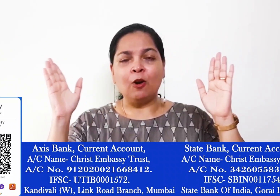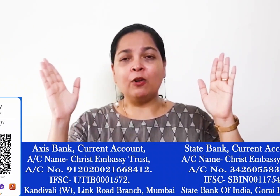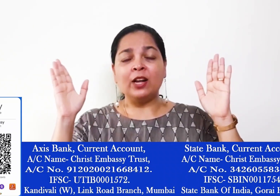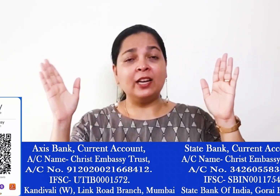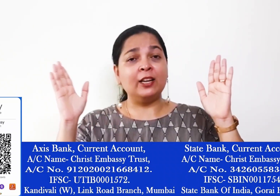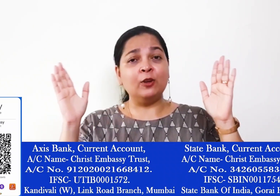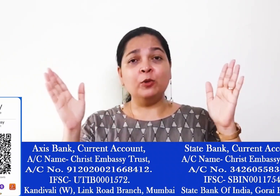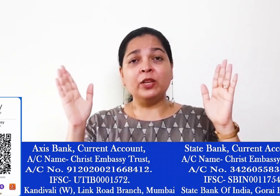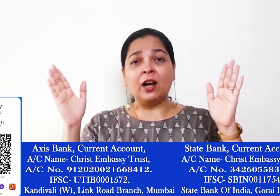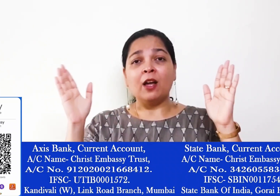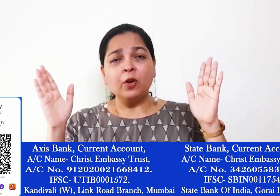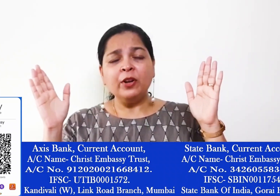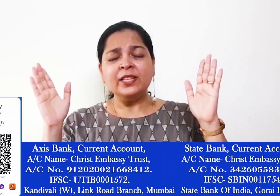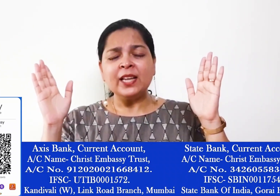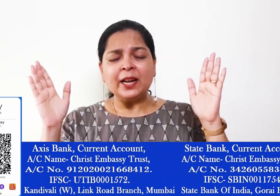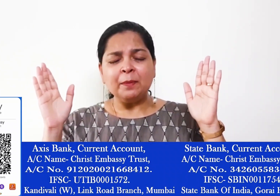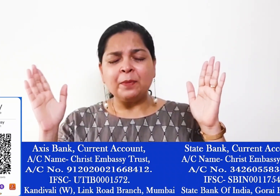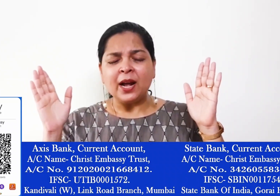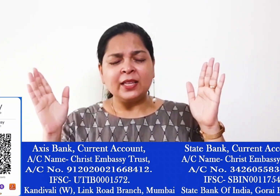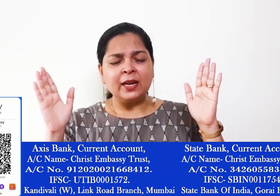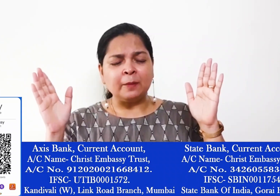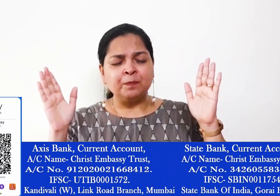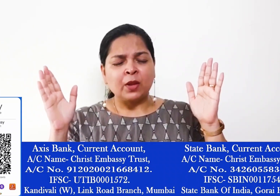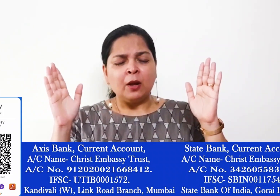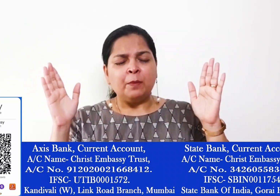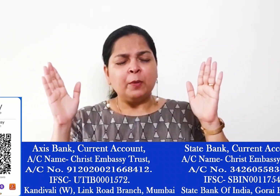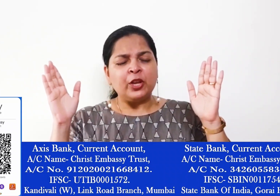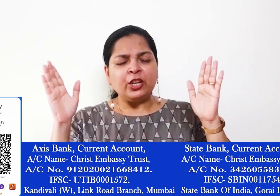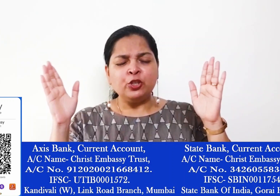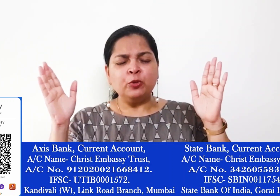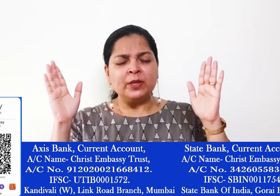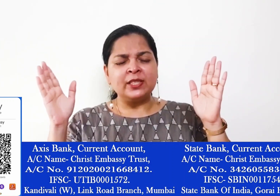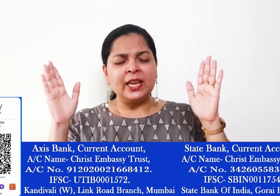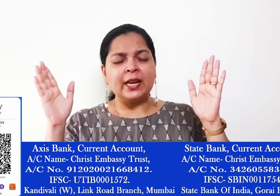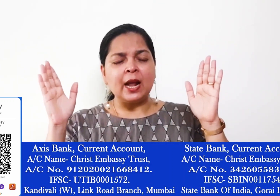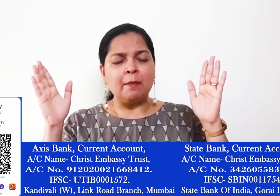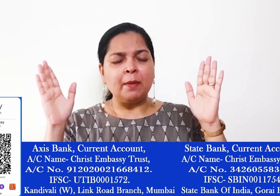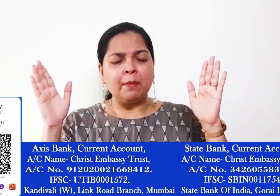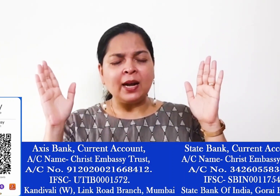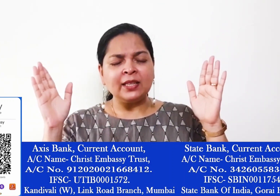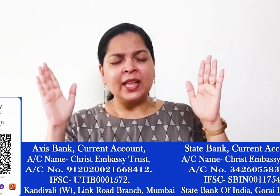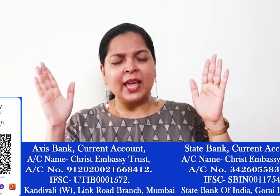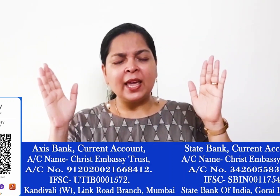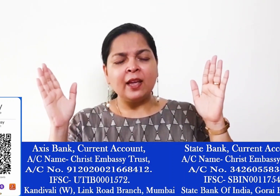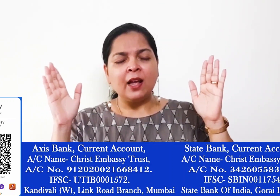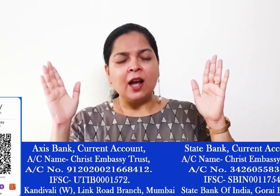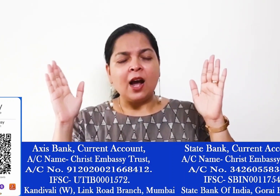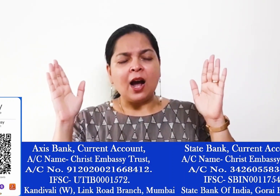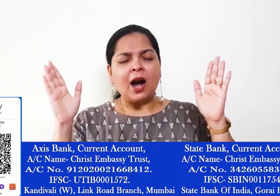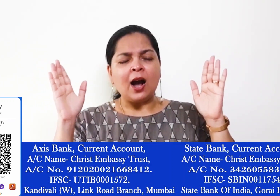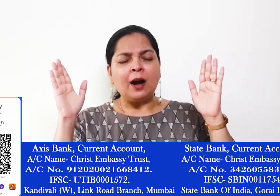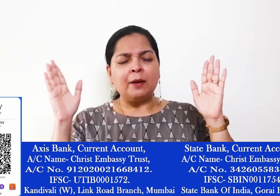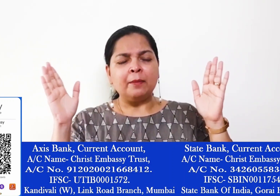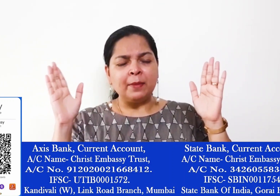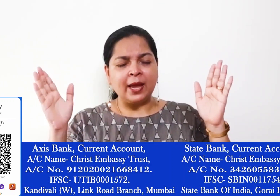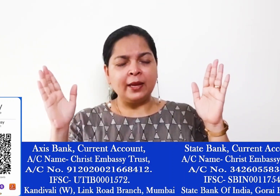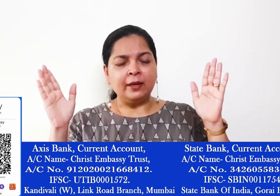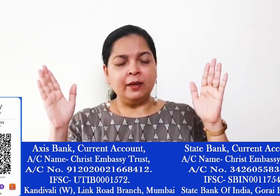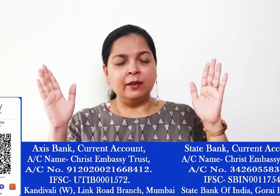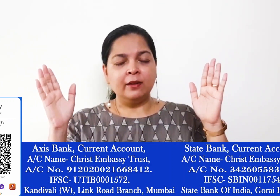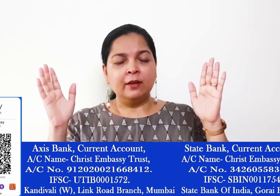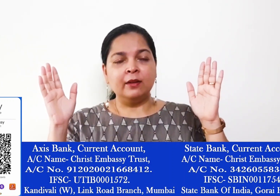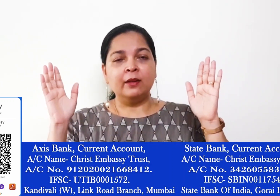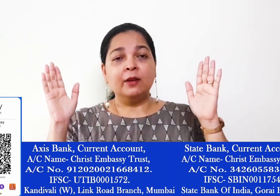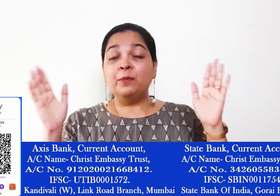द लॉर्ड, हालेलुया। और ये सारी प्रार्थना प्रभु यीशु मसीह के नाम में मांगते हैं,